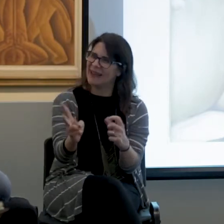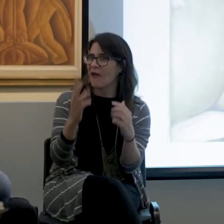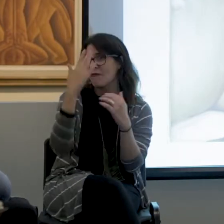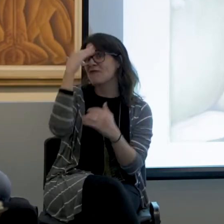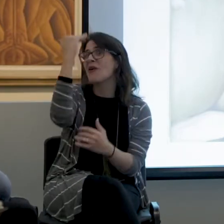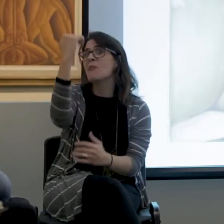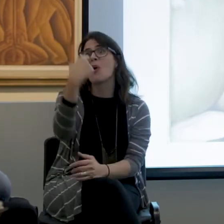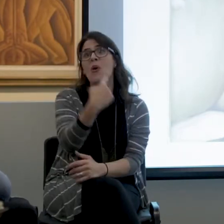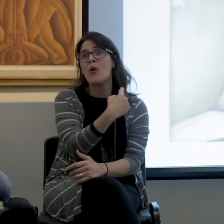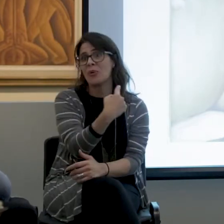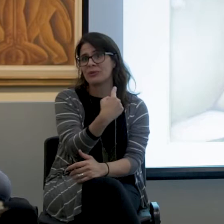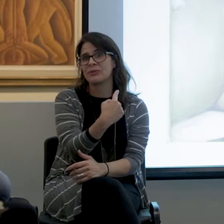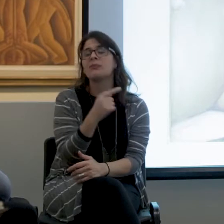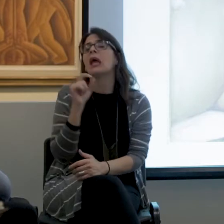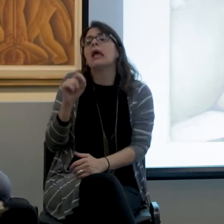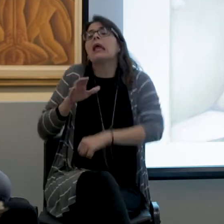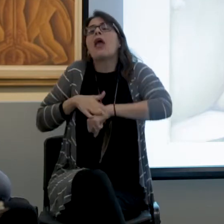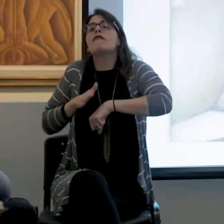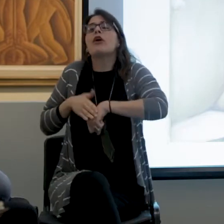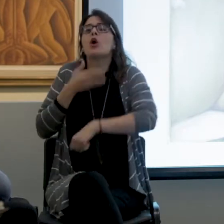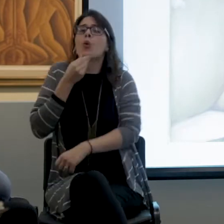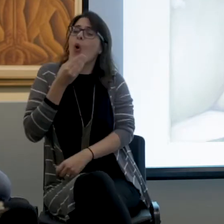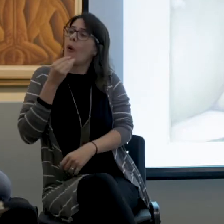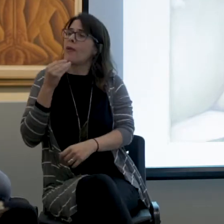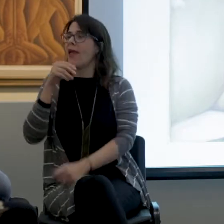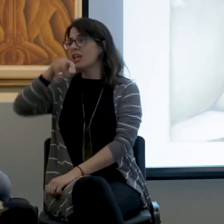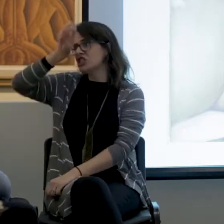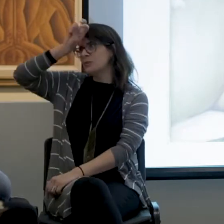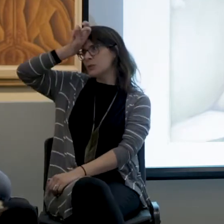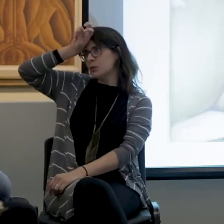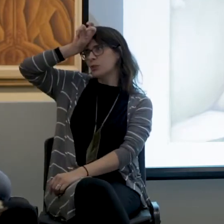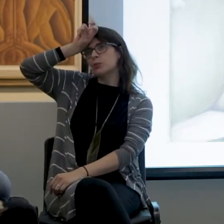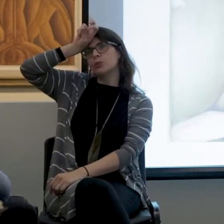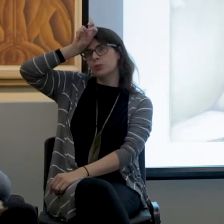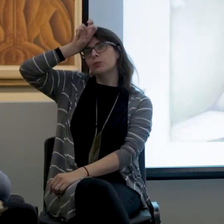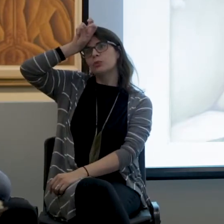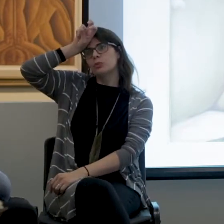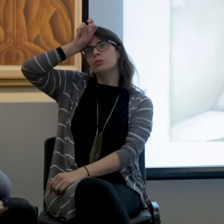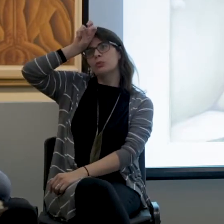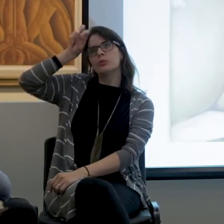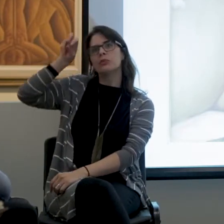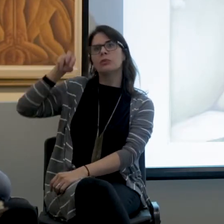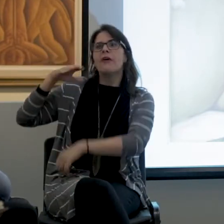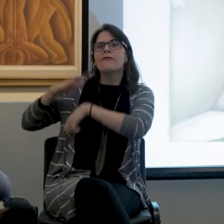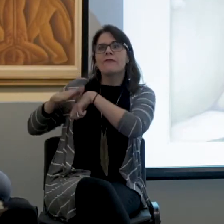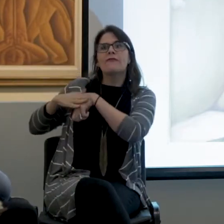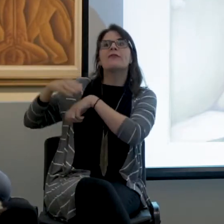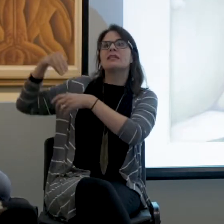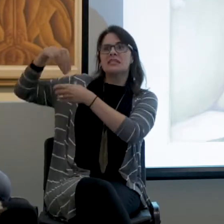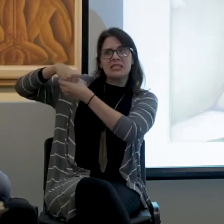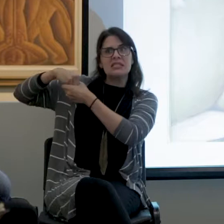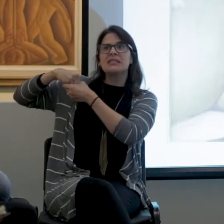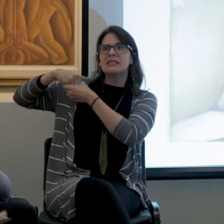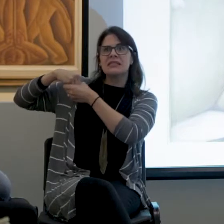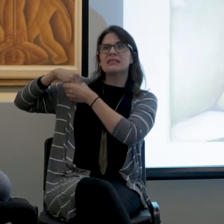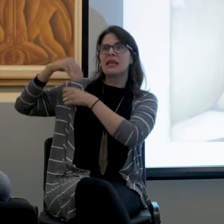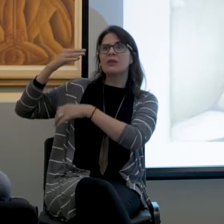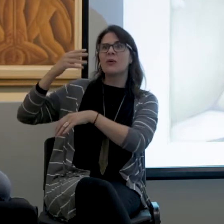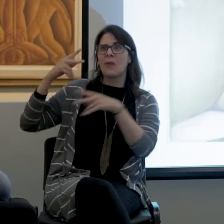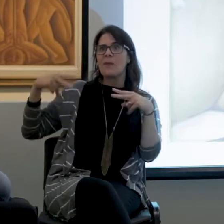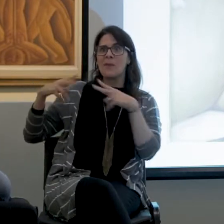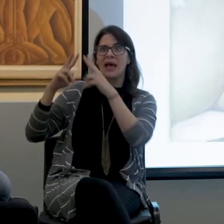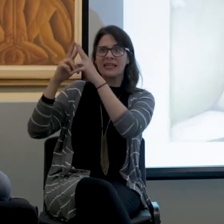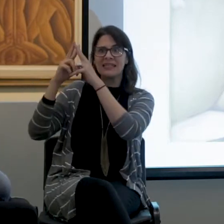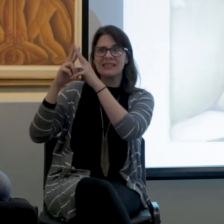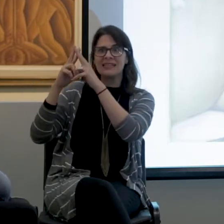um libertino, fazia umas orgias monumentais no apartamento dele em Paris, encomendou para o Courbet um quadro assim, o Courbet fez esse